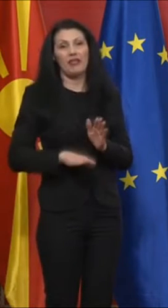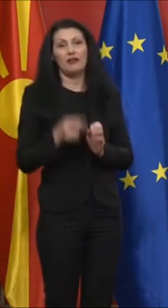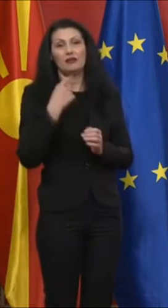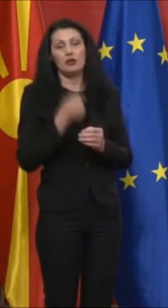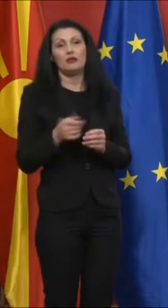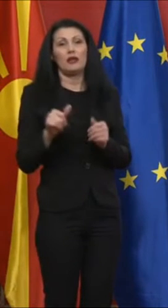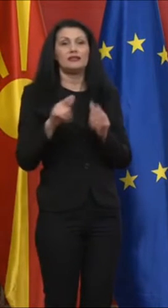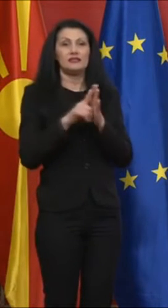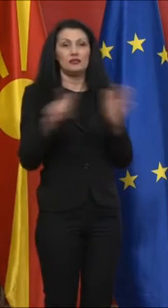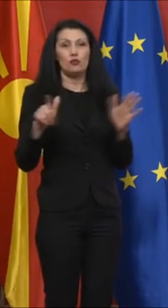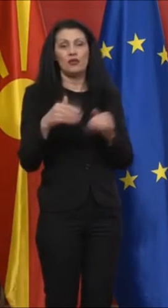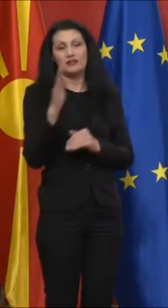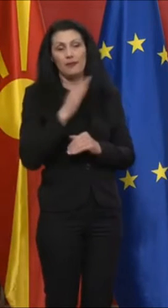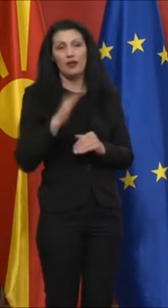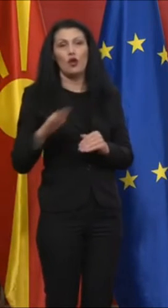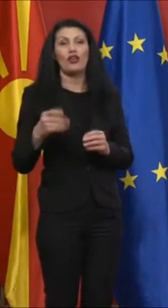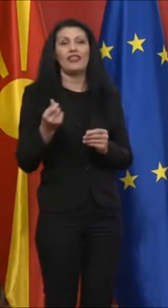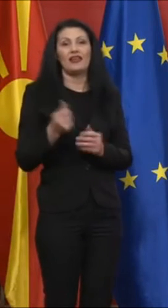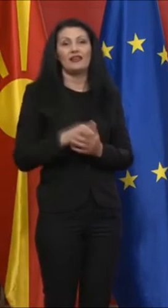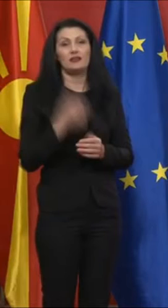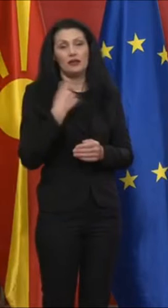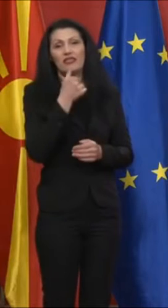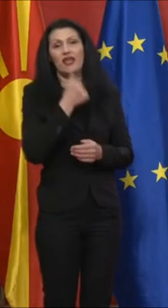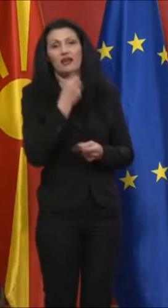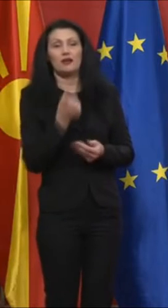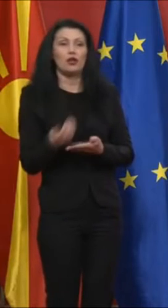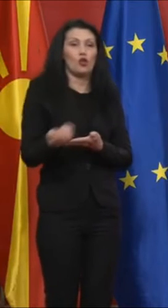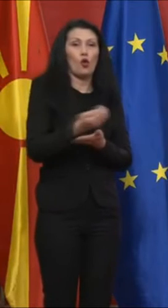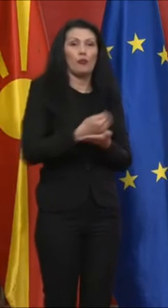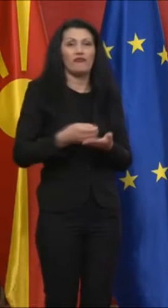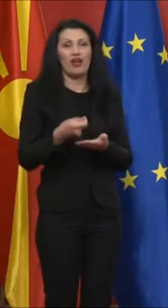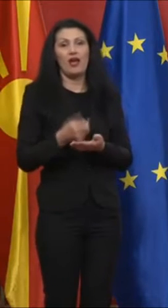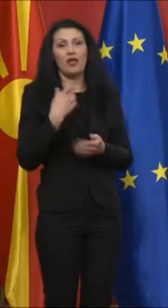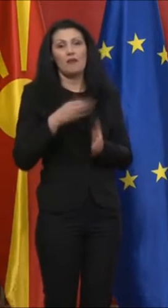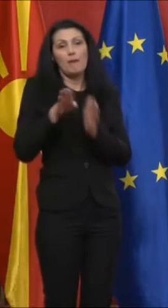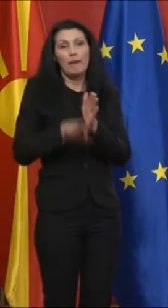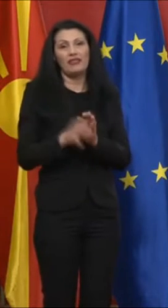1,11%, односно 17 милиони денари. И данокот на добивка има пат од